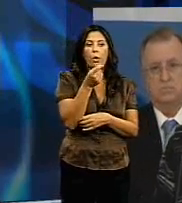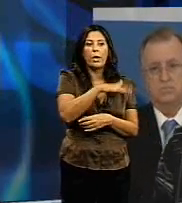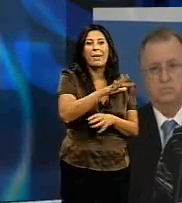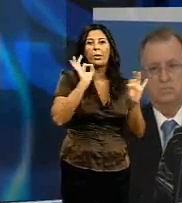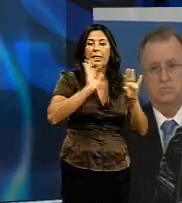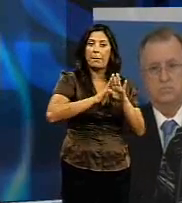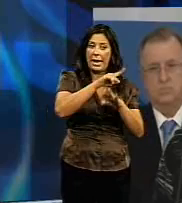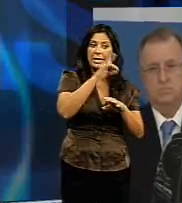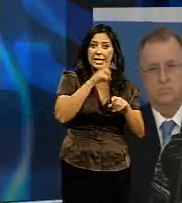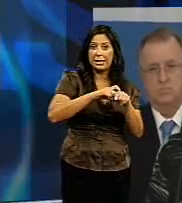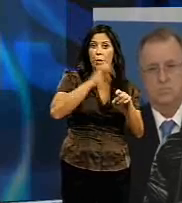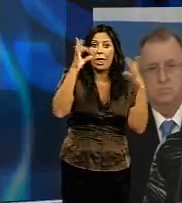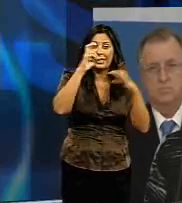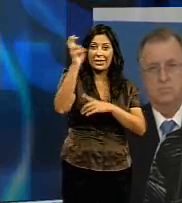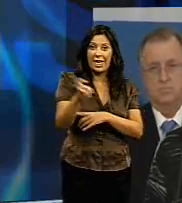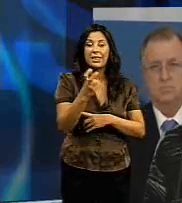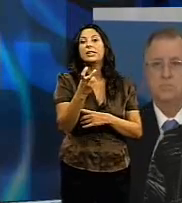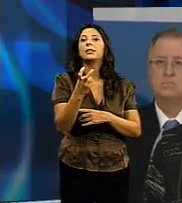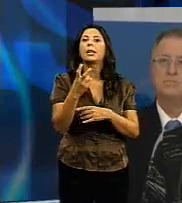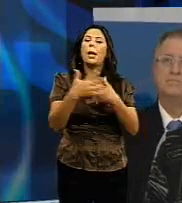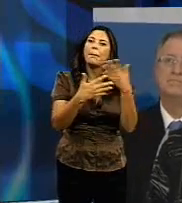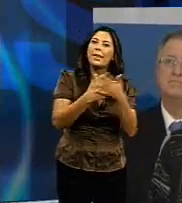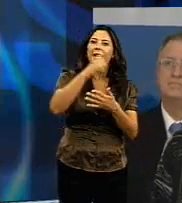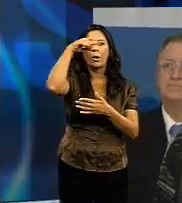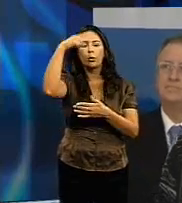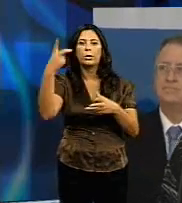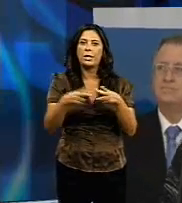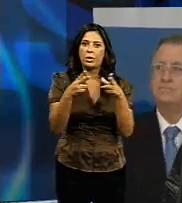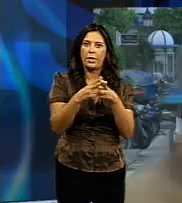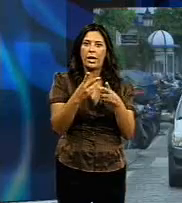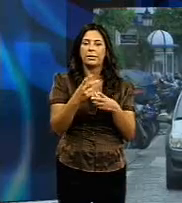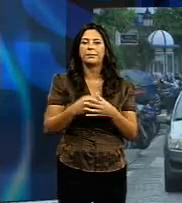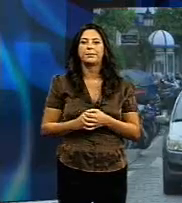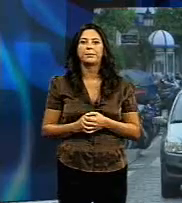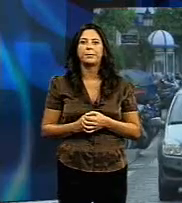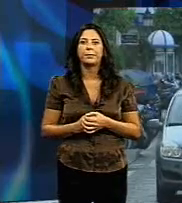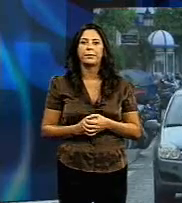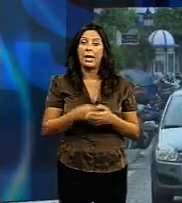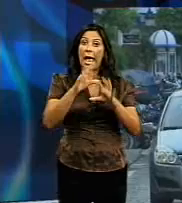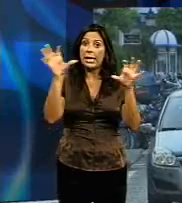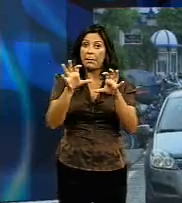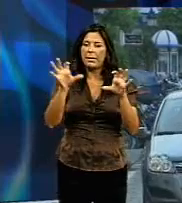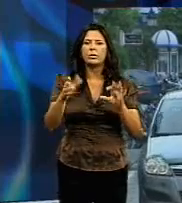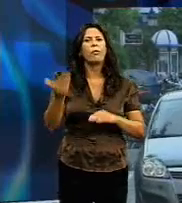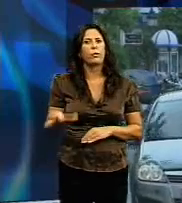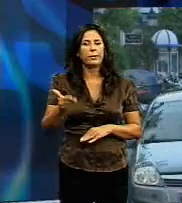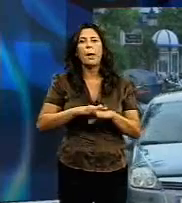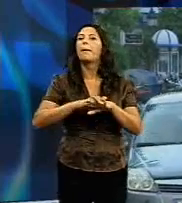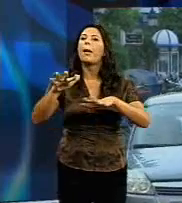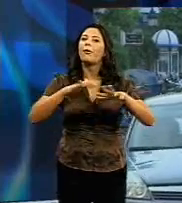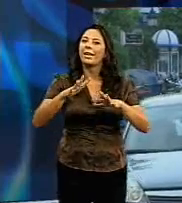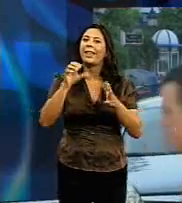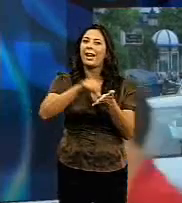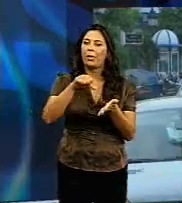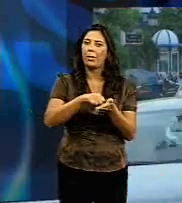espacios para este tipo de actividades, mezcla de culturales y sociales. Se trata de un equipamiento fundamental para la movilidad en la ciudad